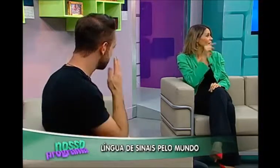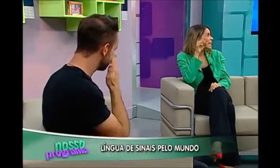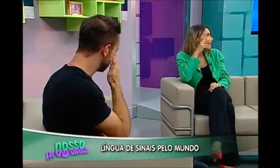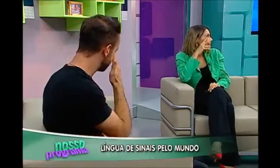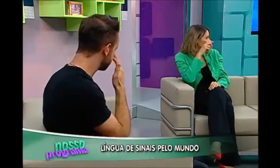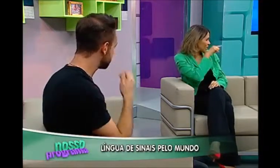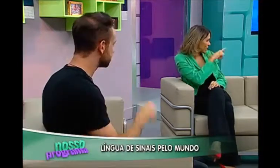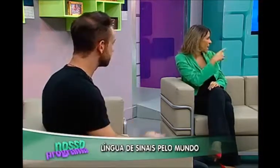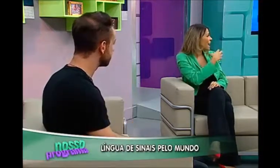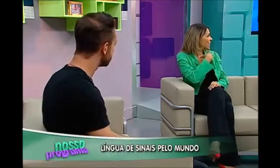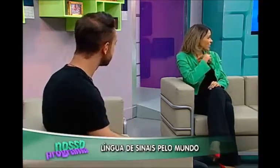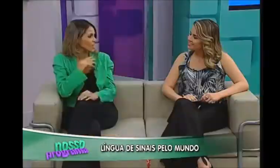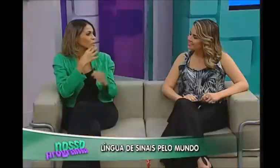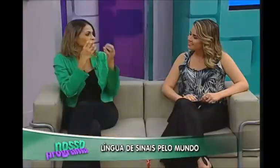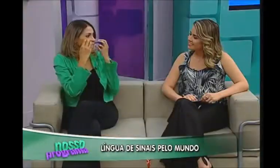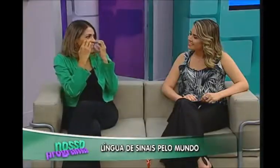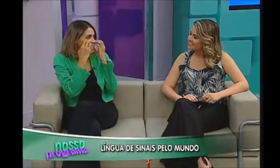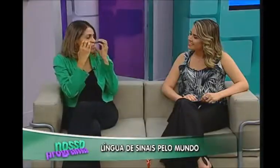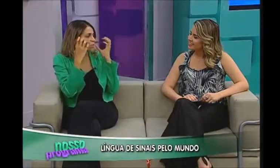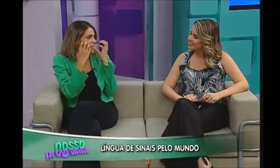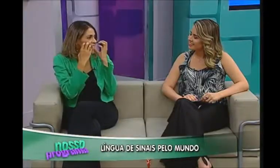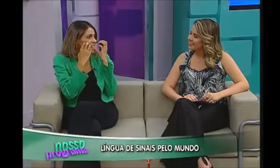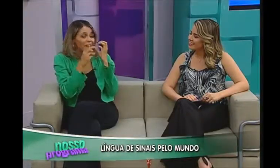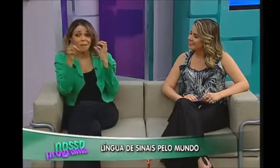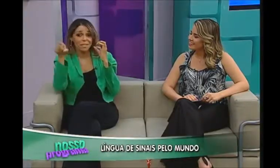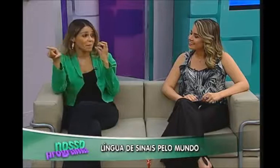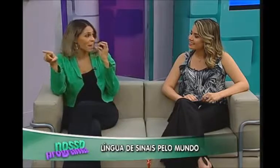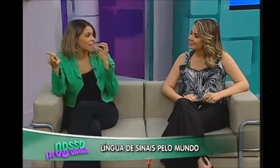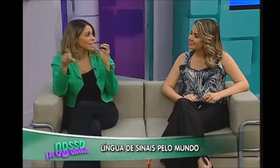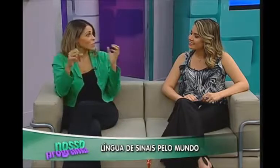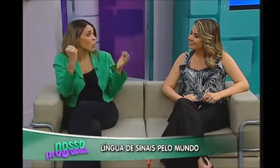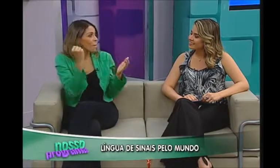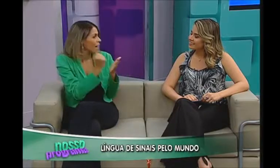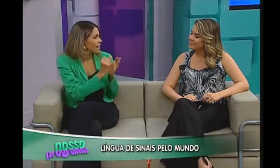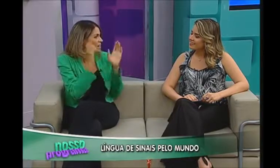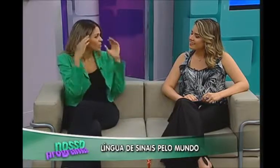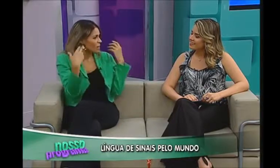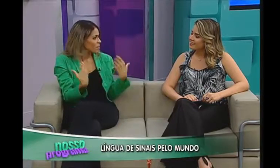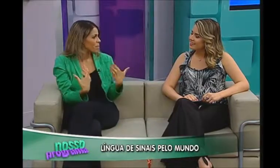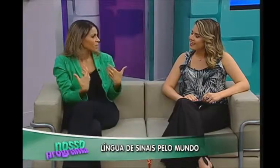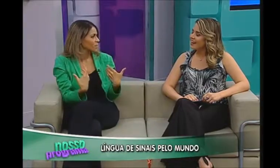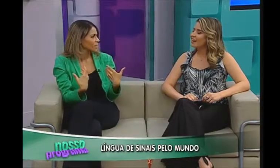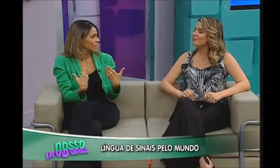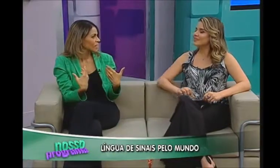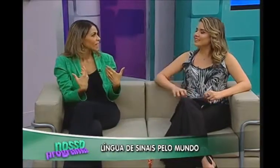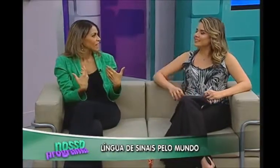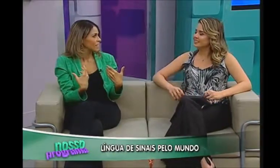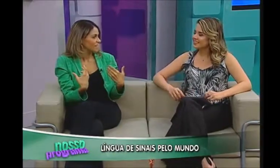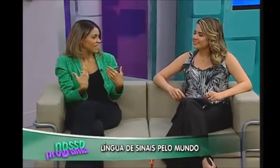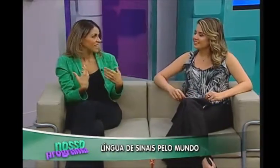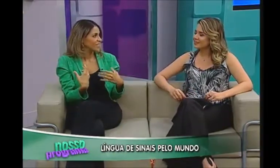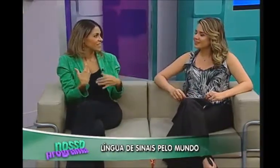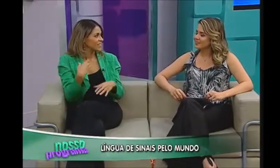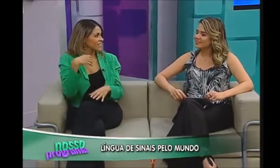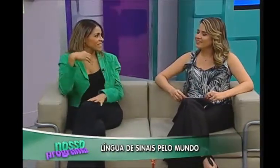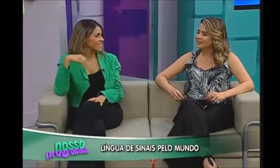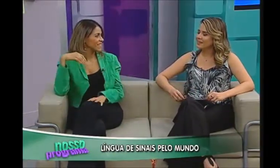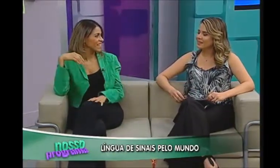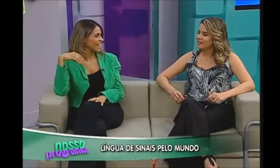que você acha que sua bochechinha é fofinha, mas para ele a sua marca é o seu cabelo. Ah, bacana. Entendeu? Bacana, Mari. E